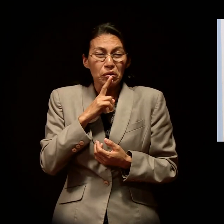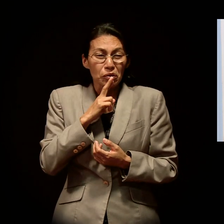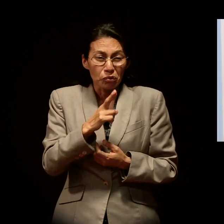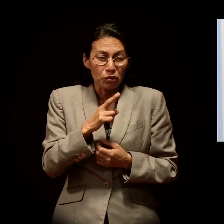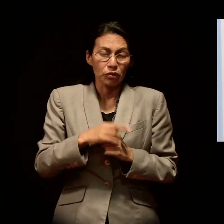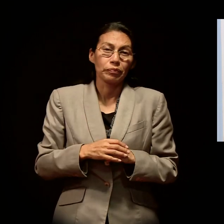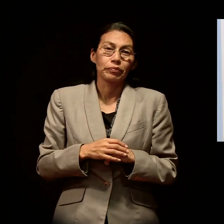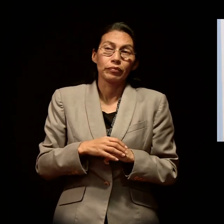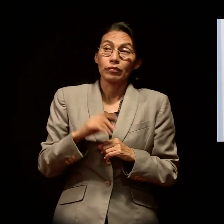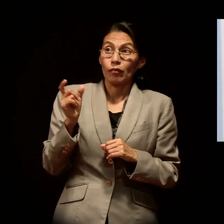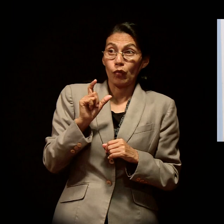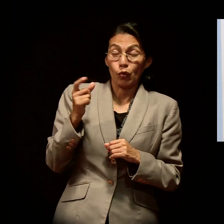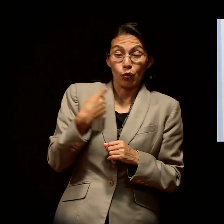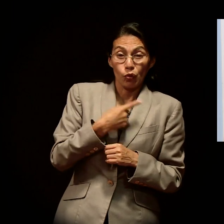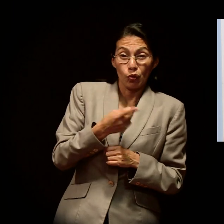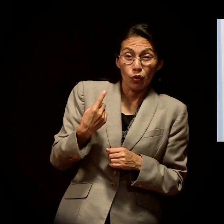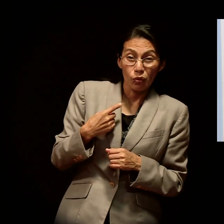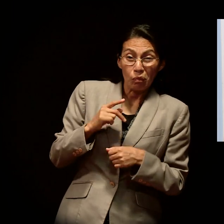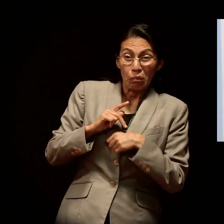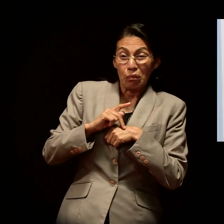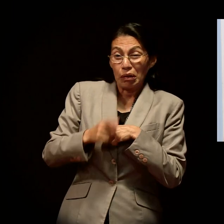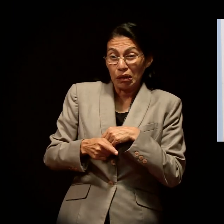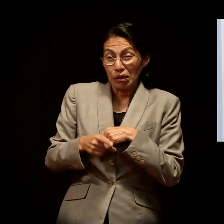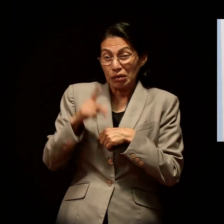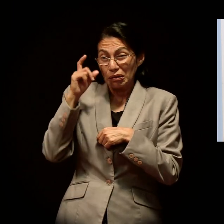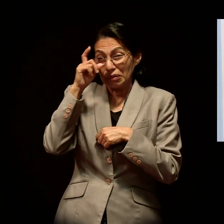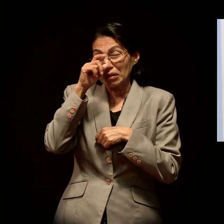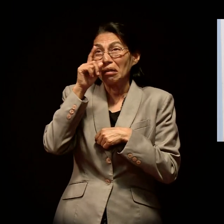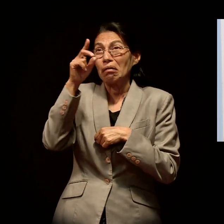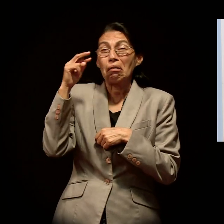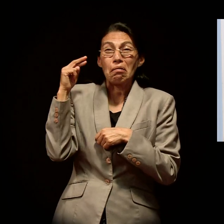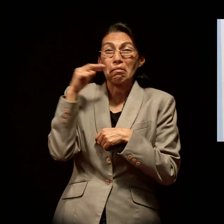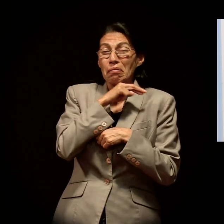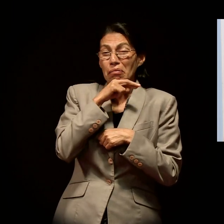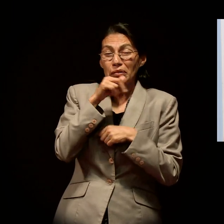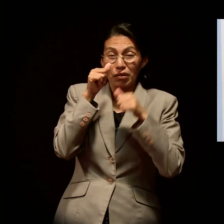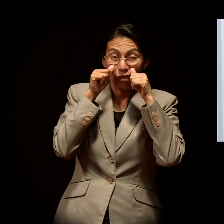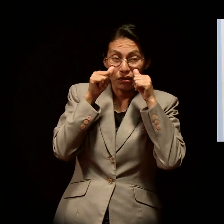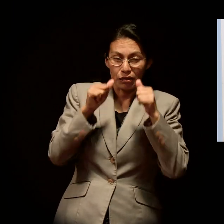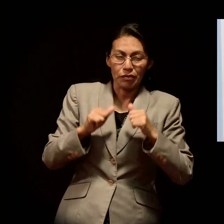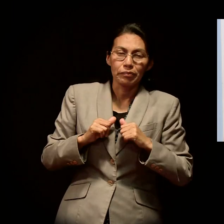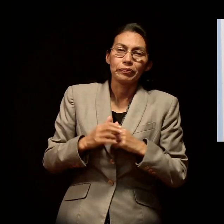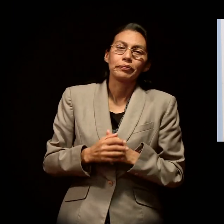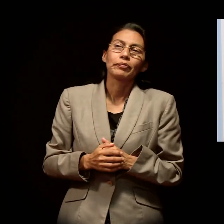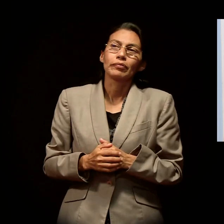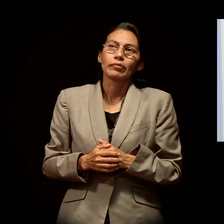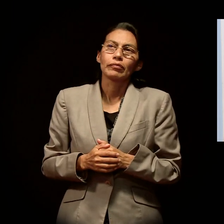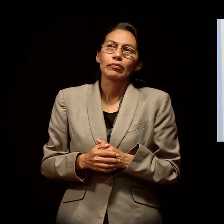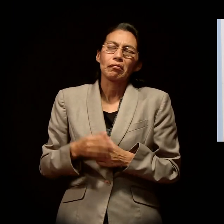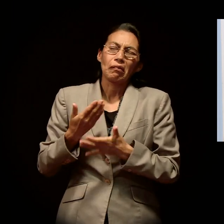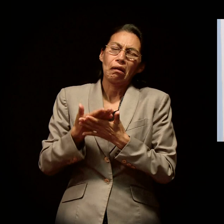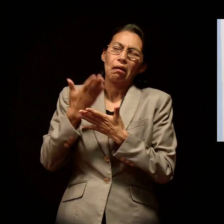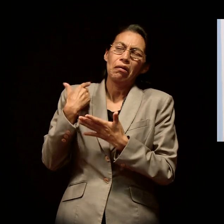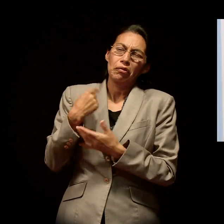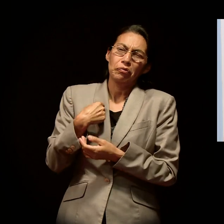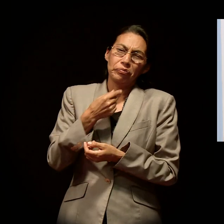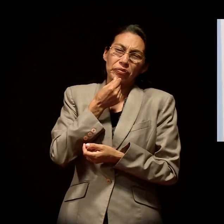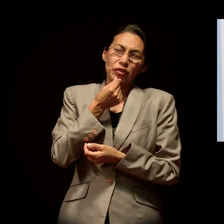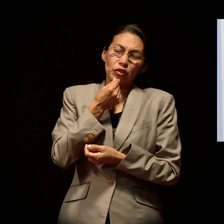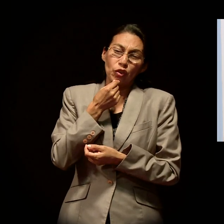por una situación de riesgo de peligro en que nos encontramos yo tenía ocho años de edad